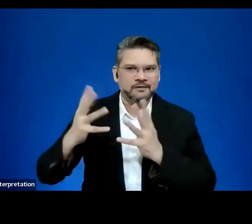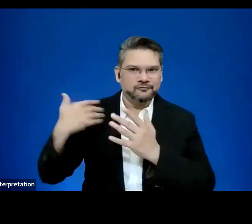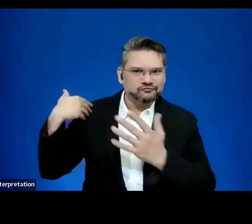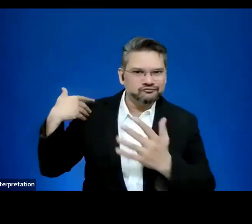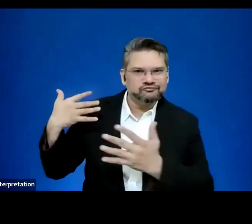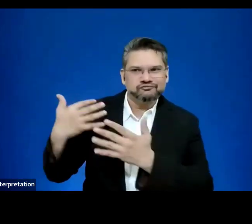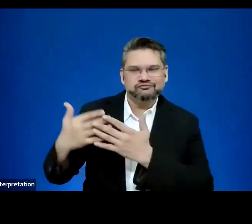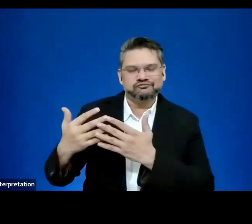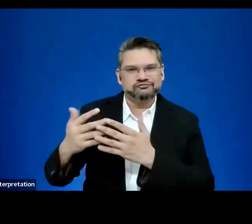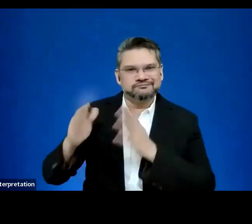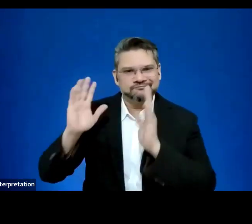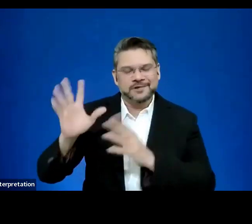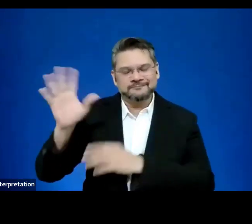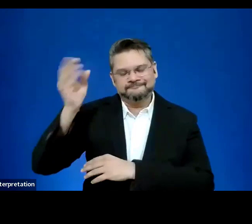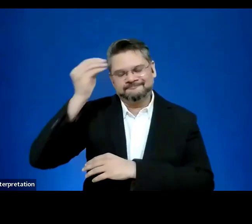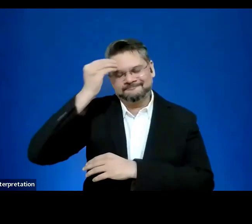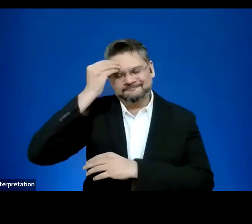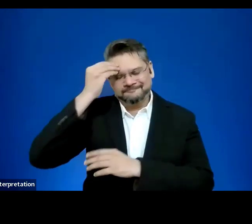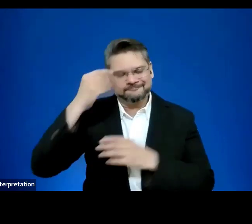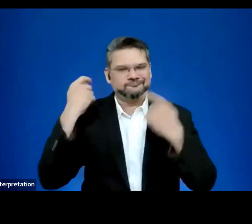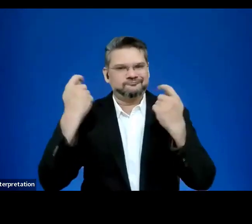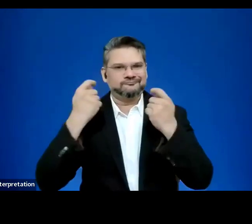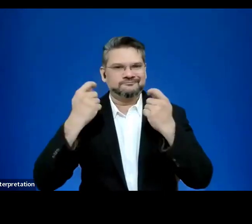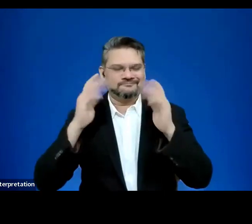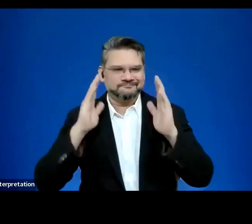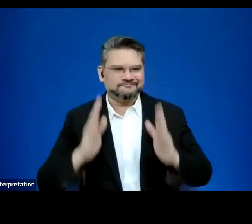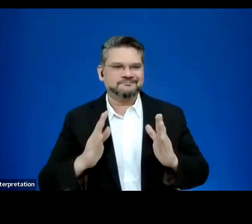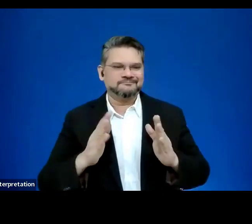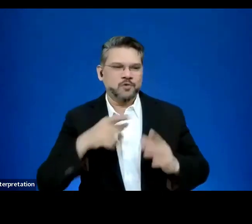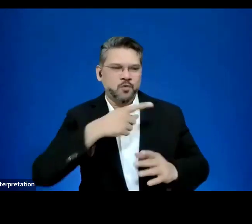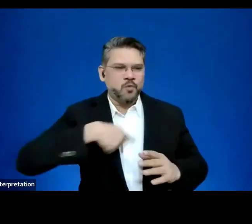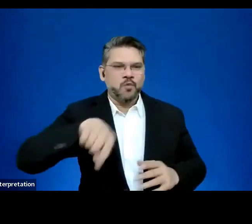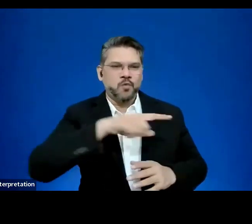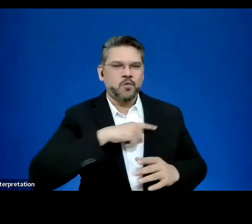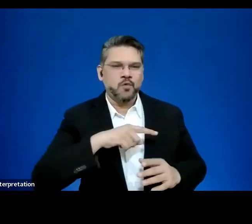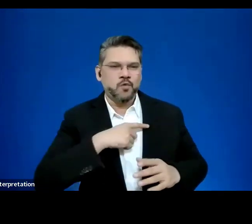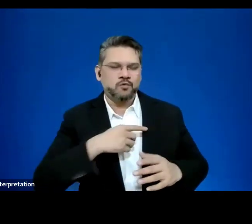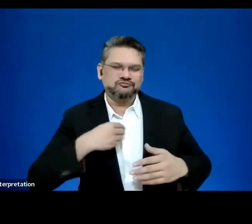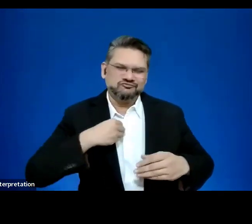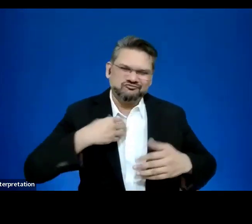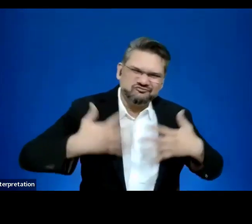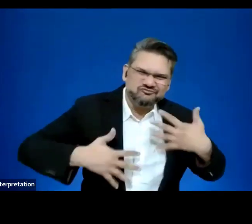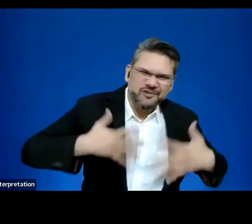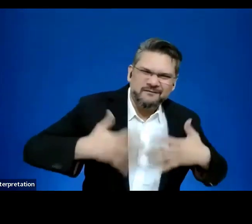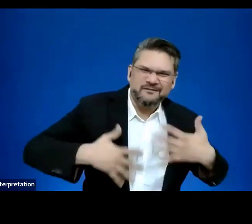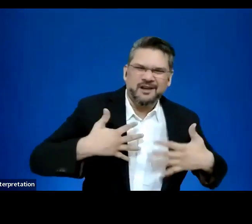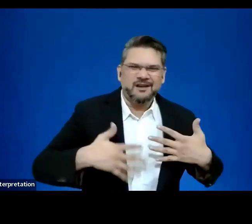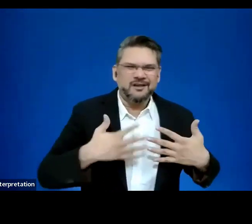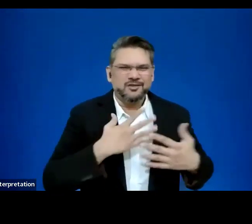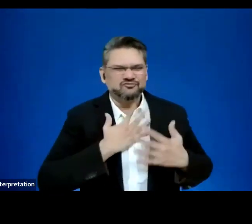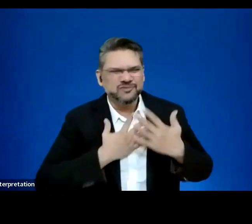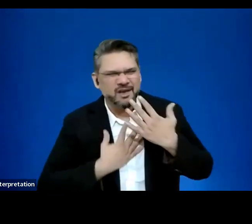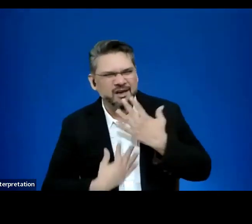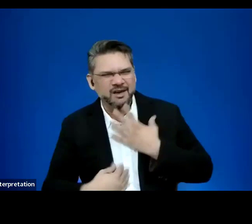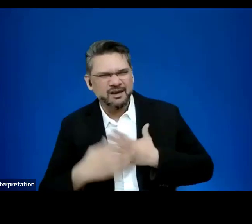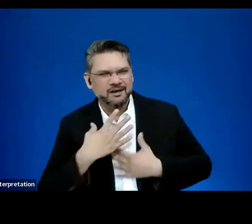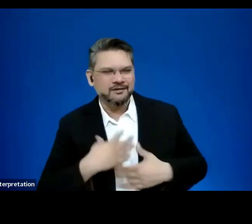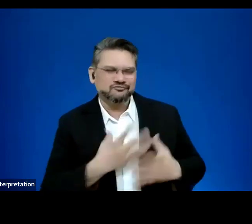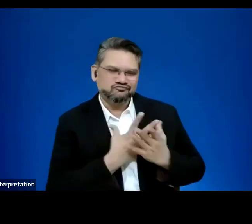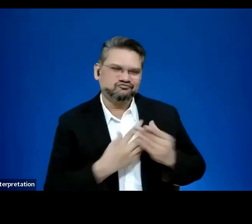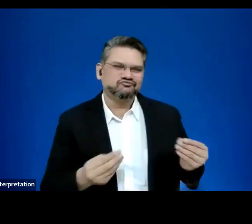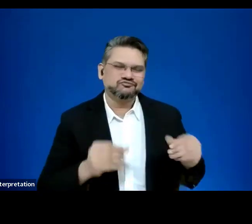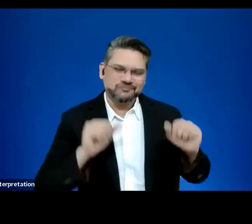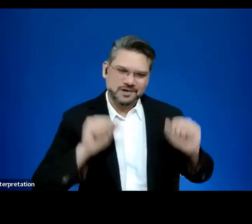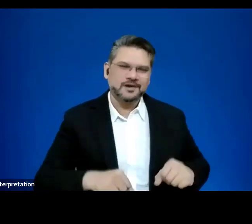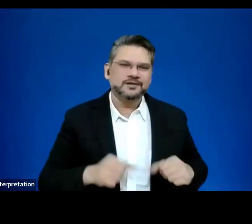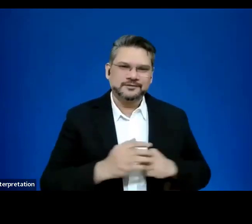我们来庆祝他的生命，以我们的这些悼念、纪念，谢